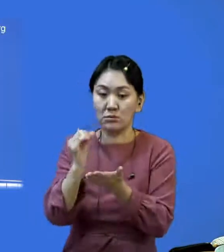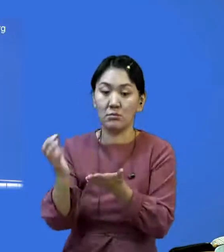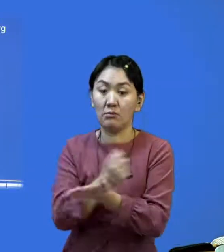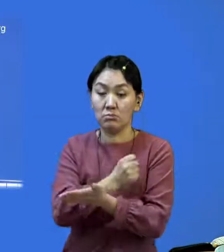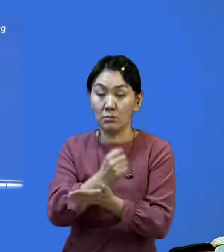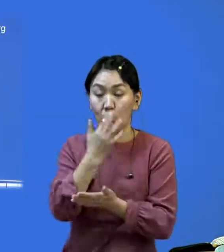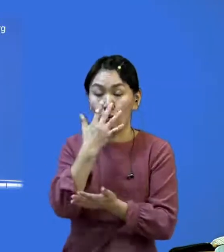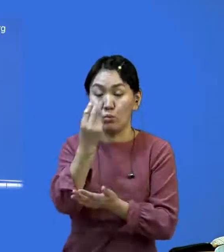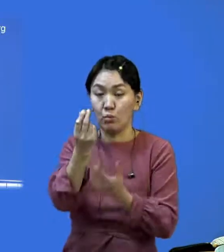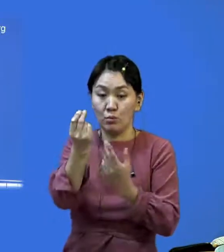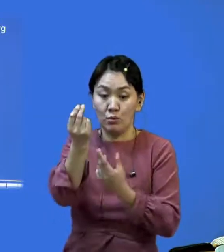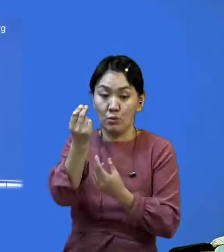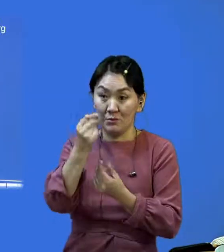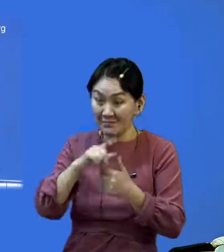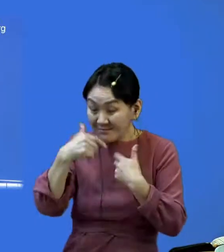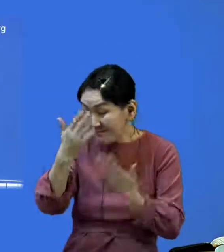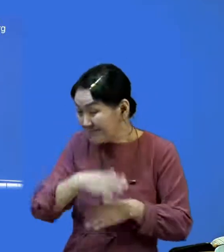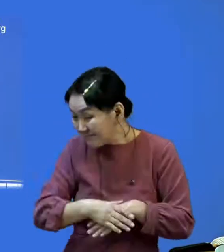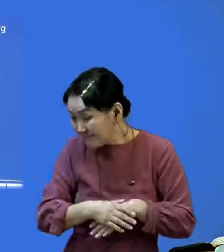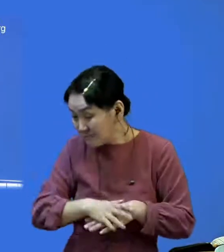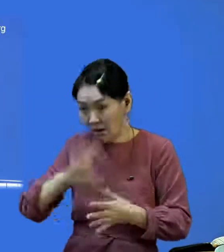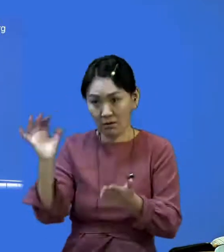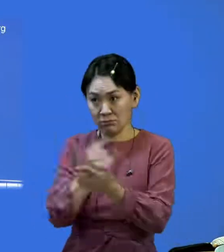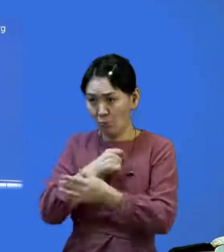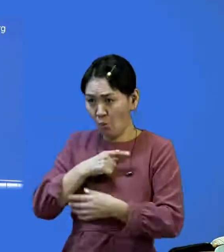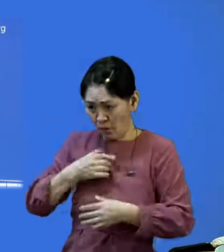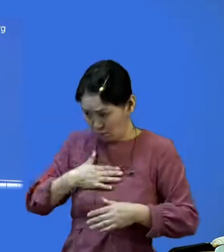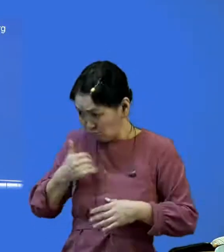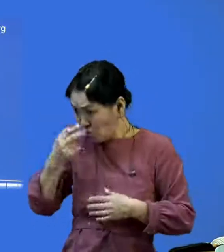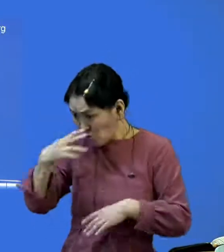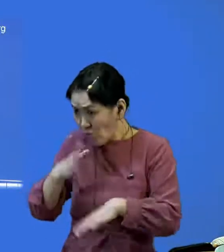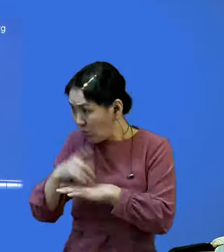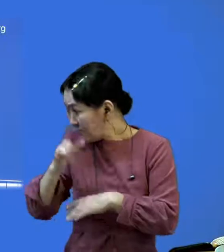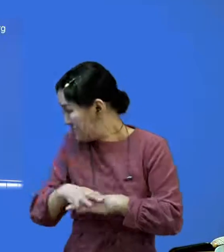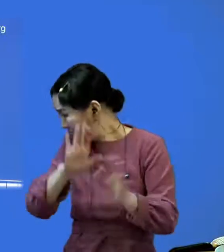Үнэхээр шүү дээ, энэ тоглоом биш шүү. Би харсан байхгүй.